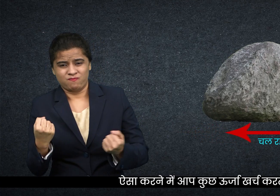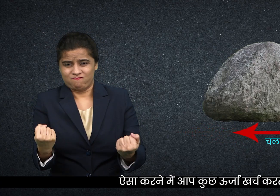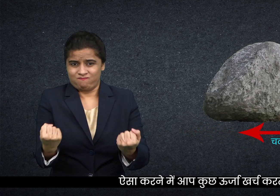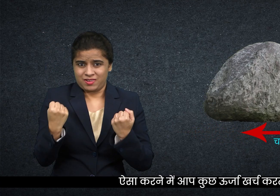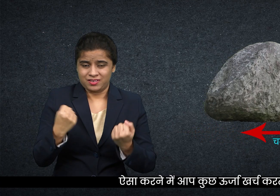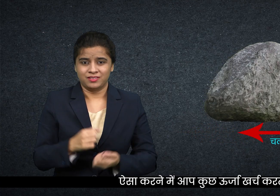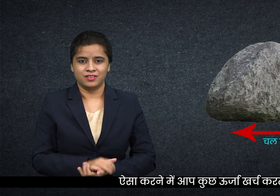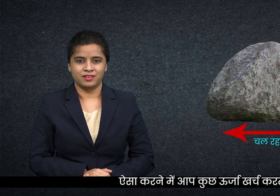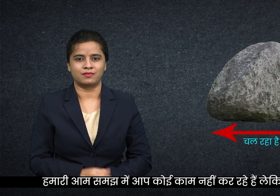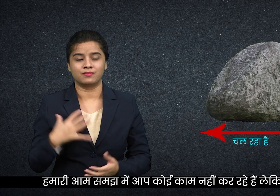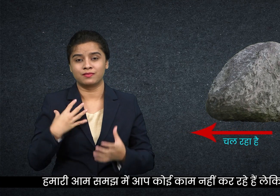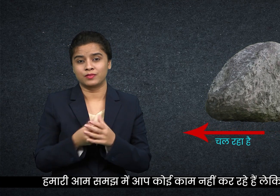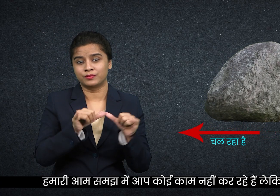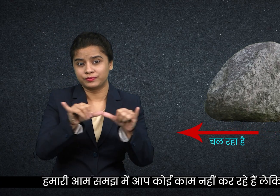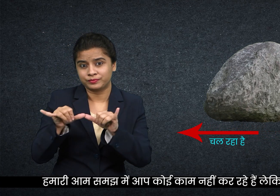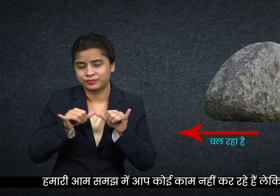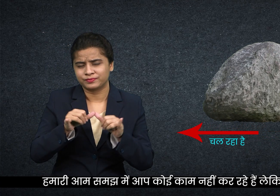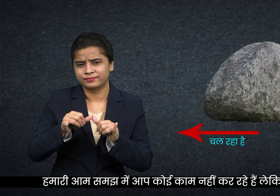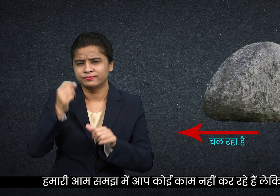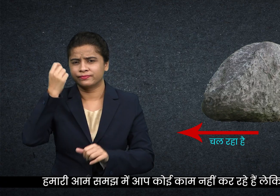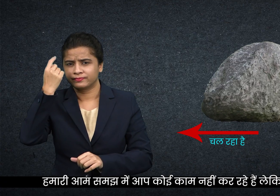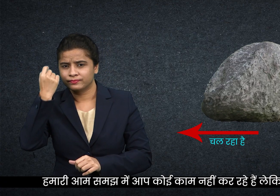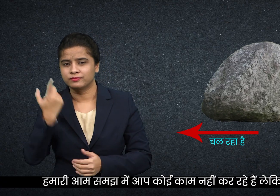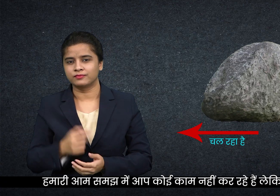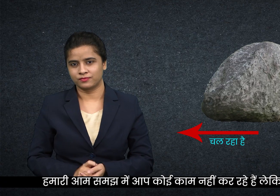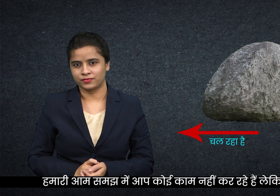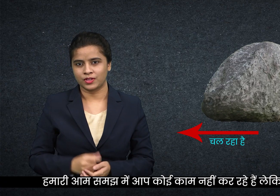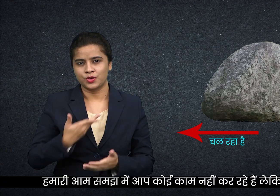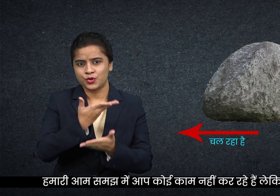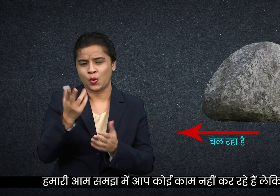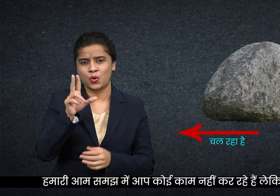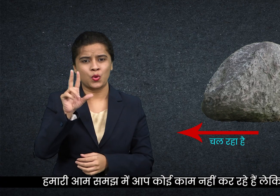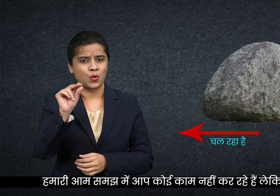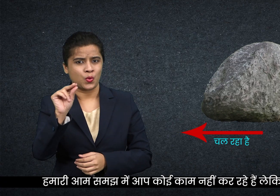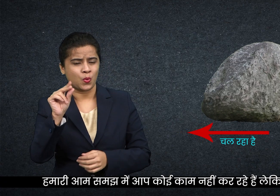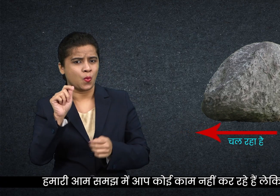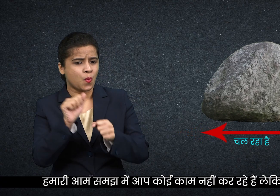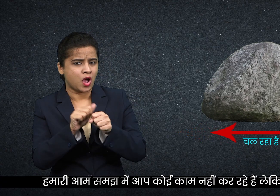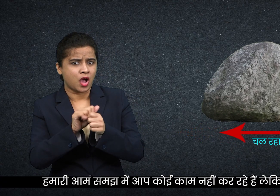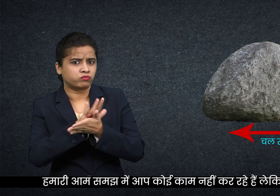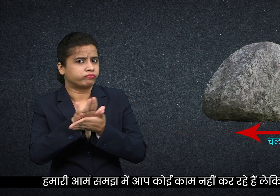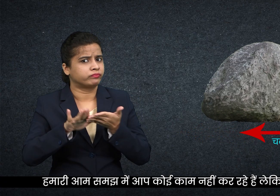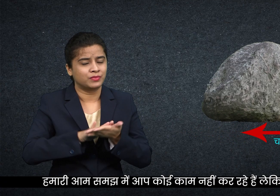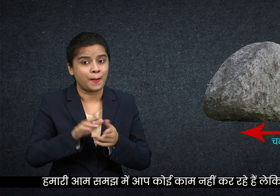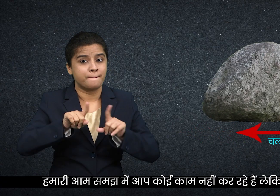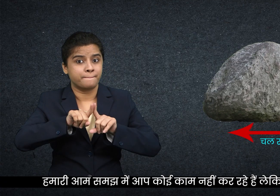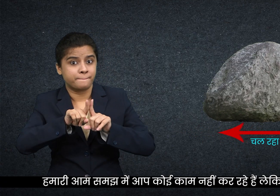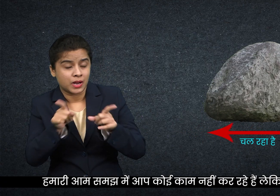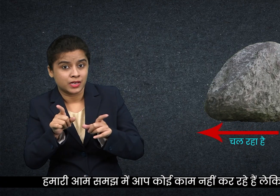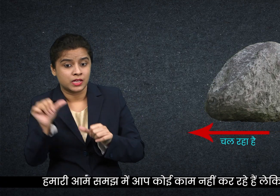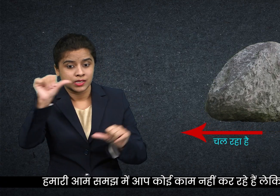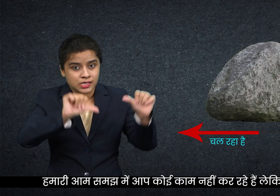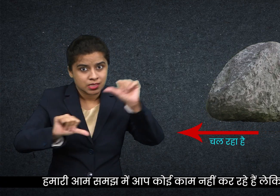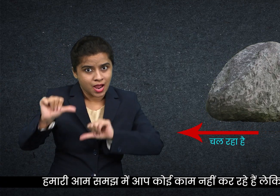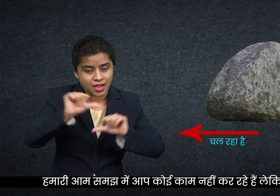करते हैं। हमारी आम समझ में आप कोई काम नहीं कर रहे हैं, लेकिन विज्ञान के अनुसार